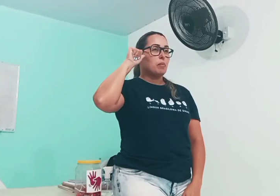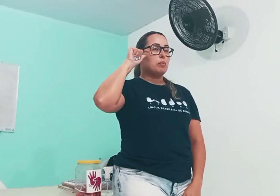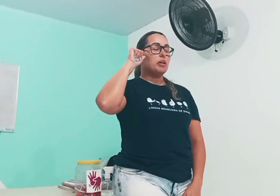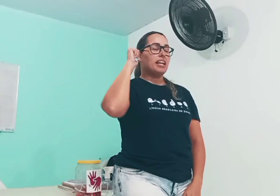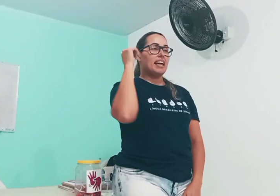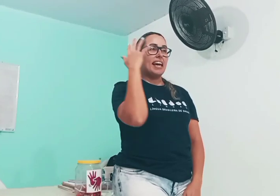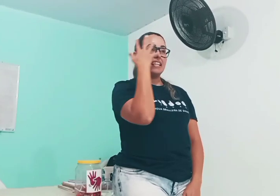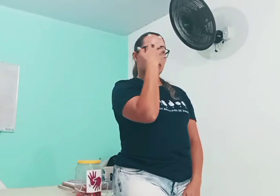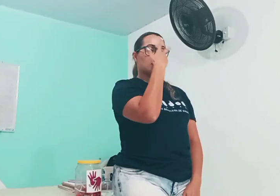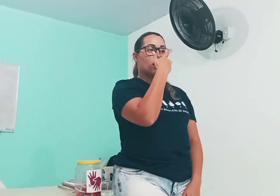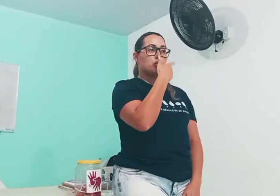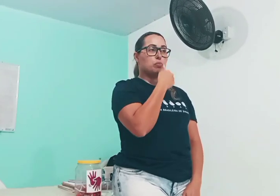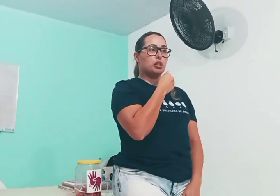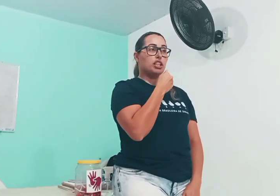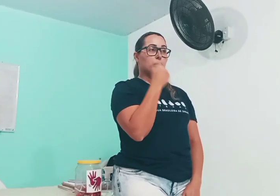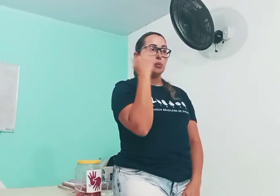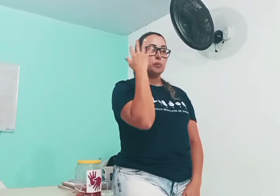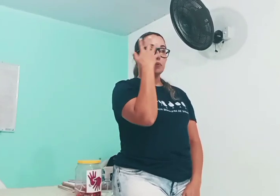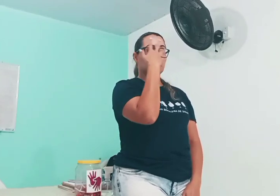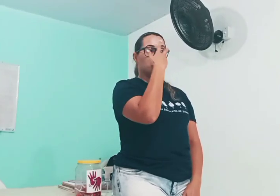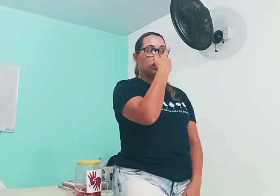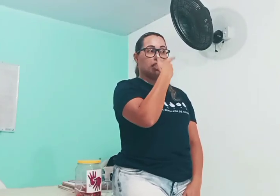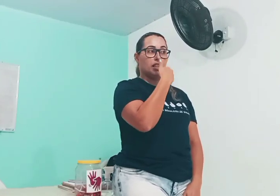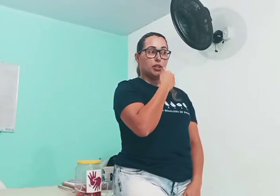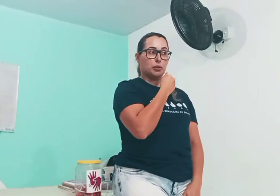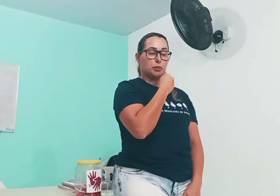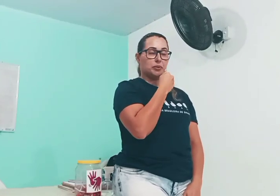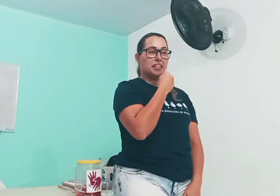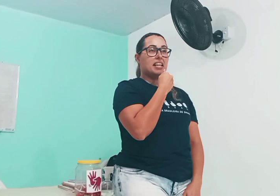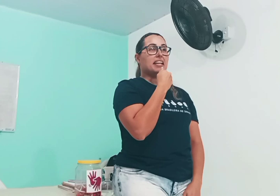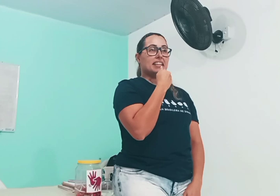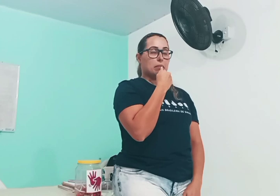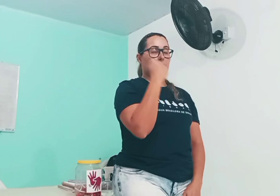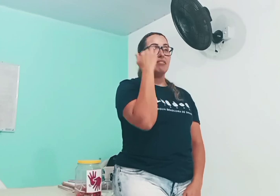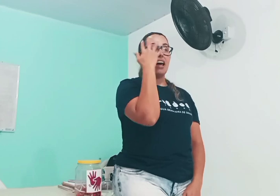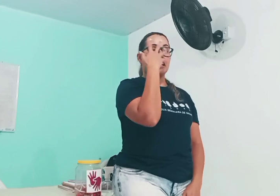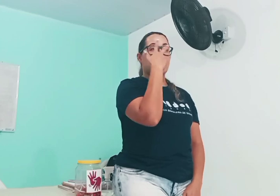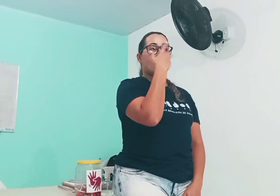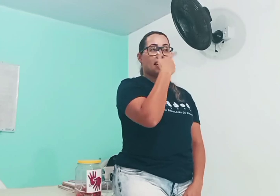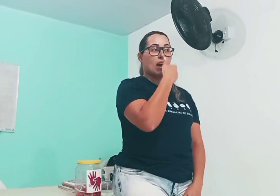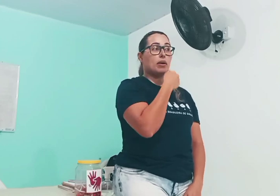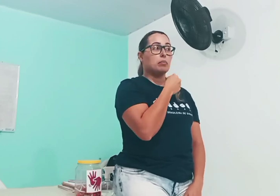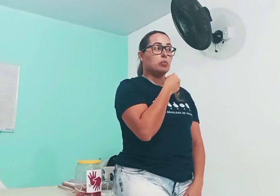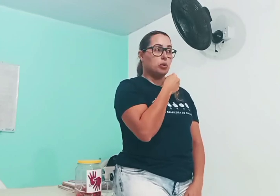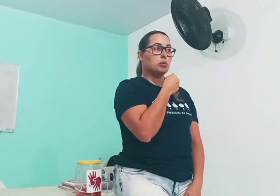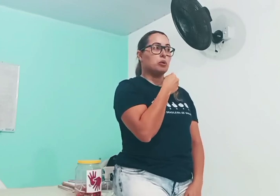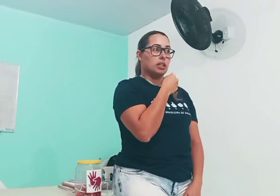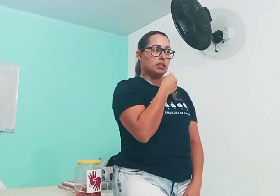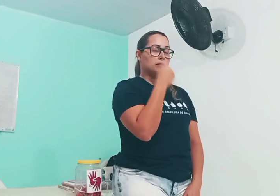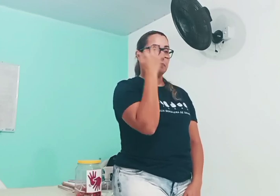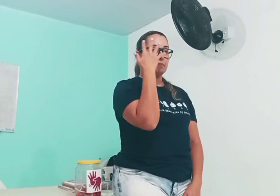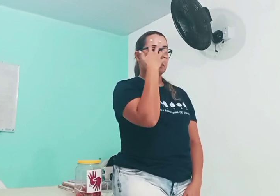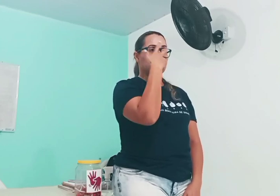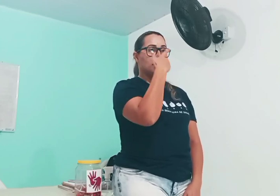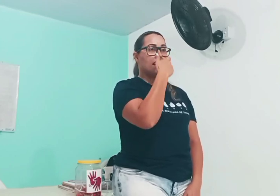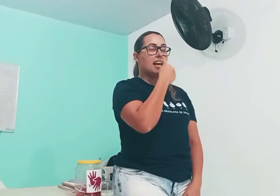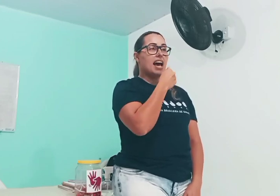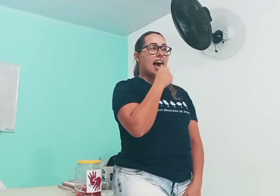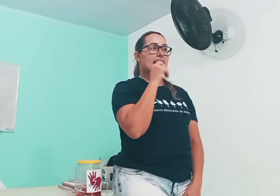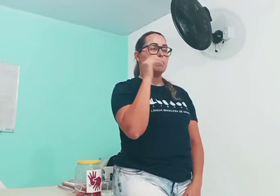Por quê? Esse é o sinal de bonito. Na Bíblia fala que Raquel era muito bonita. Né? Aí eles